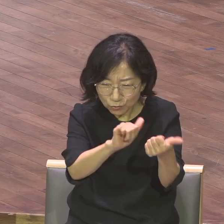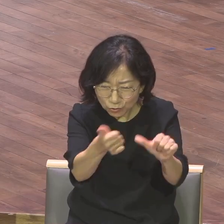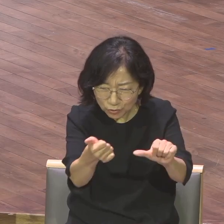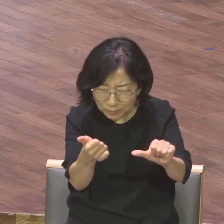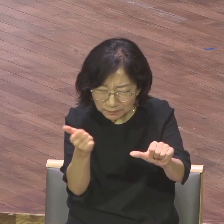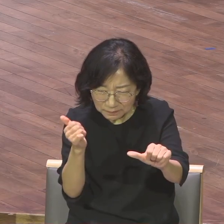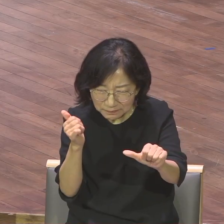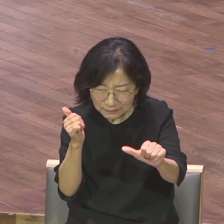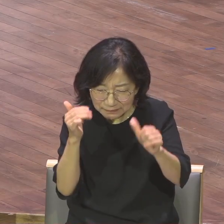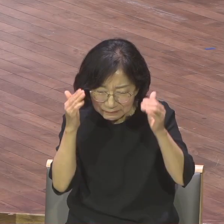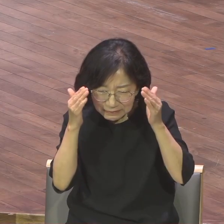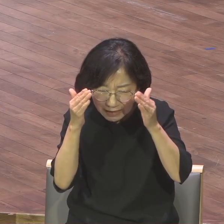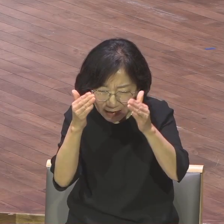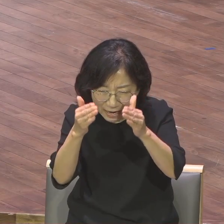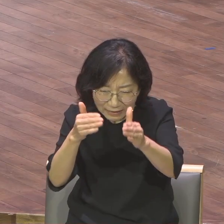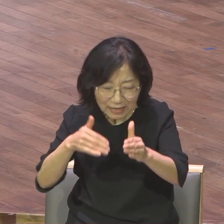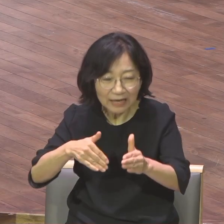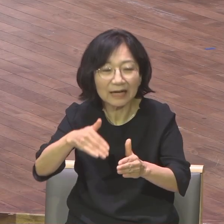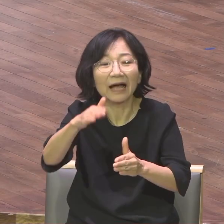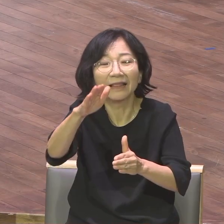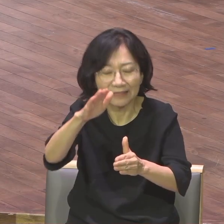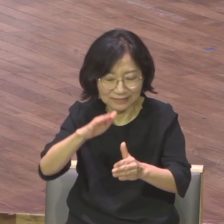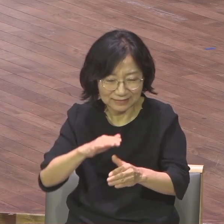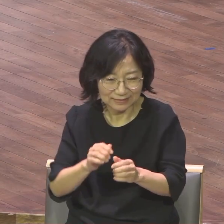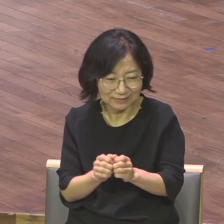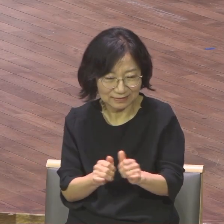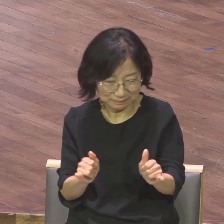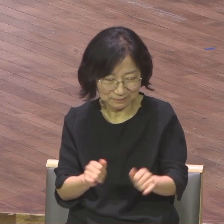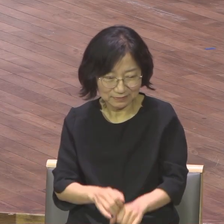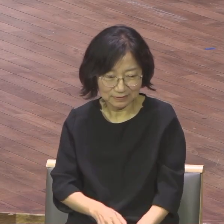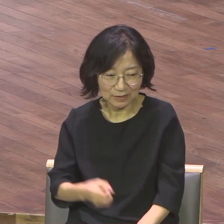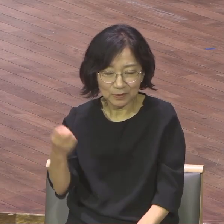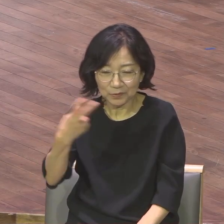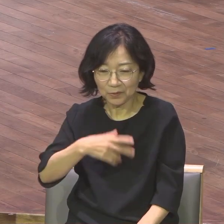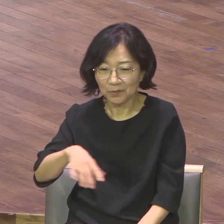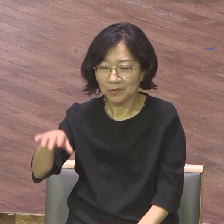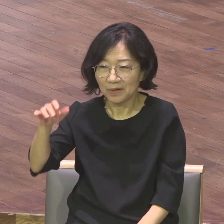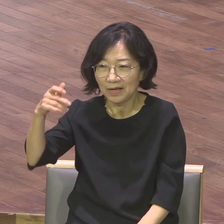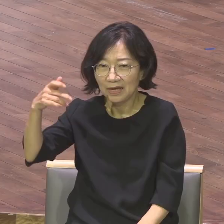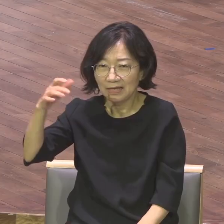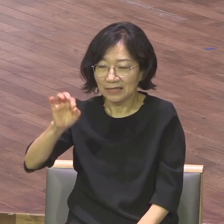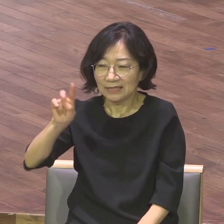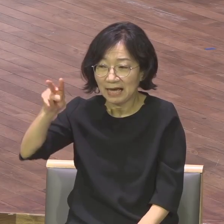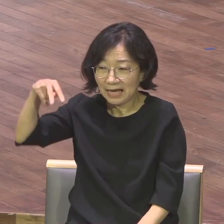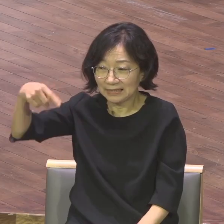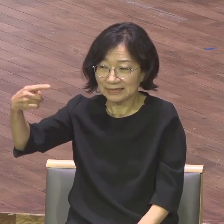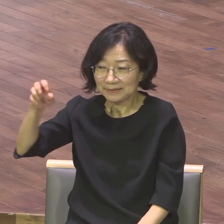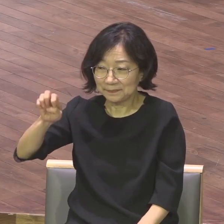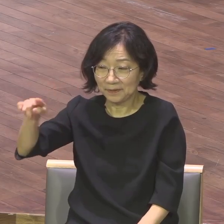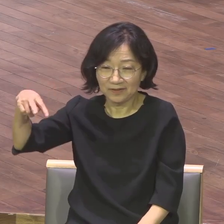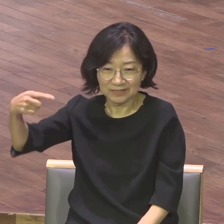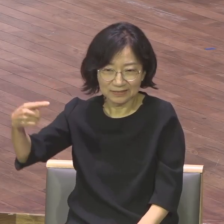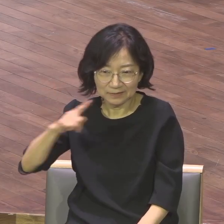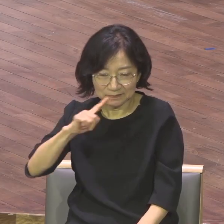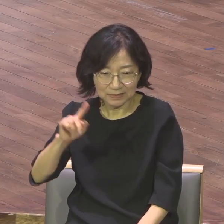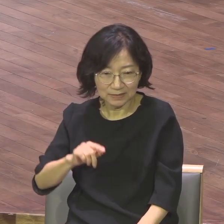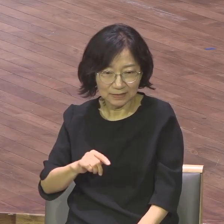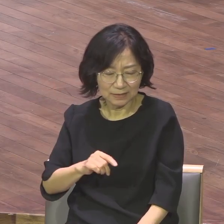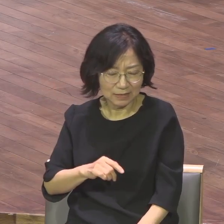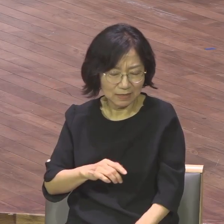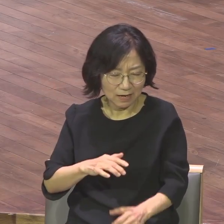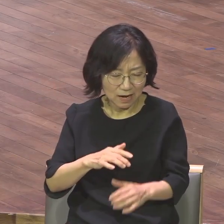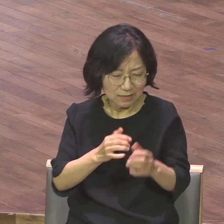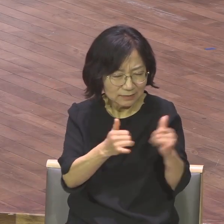아니죠. 결국 병으로 죽으니까. 칼 야스퍼스는요, 인간이란 고통,